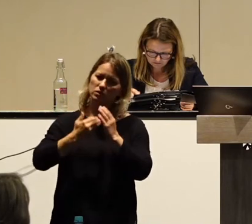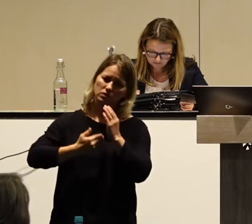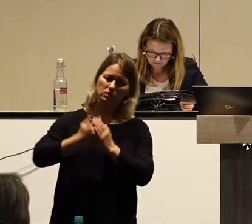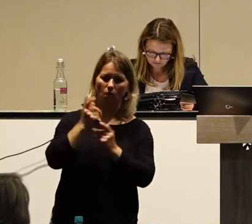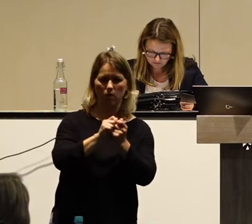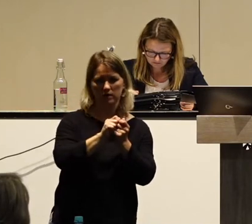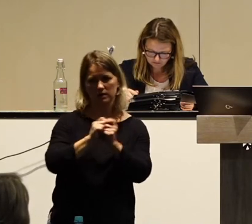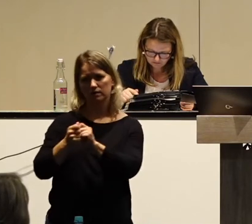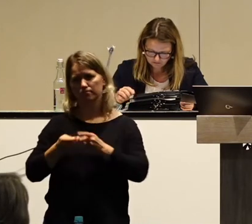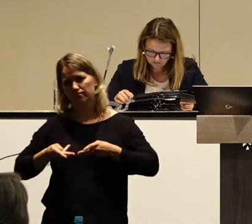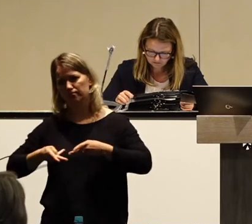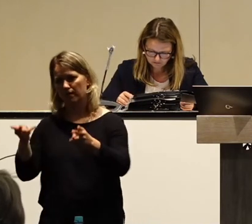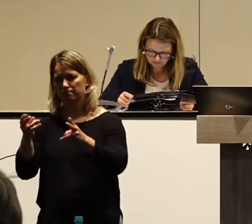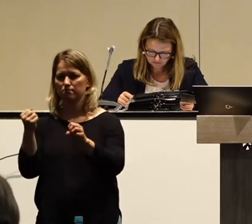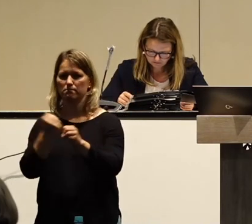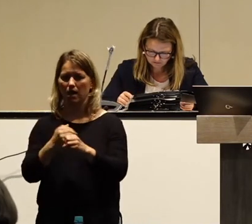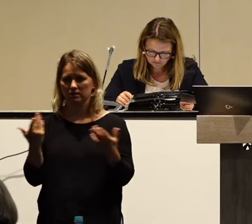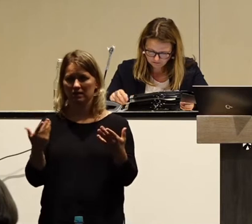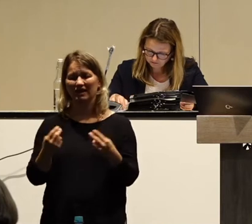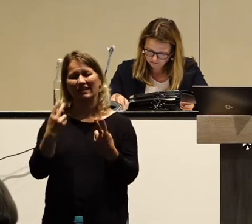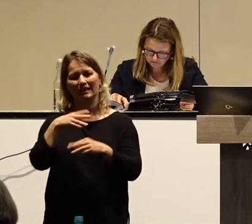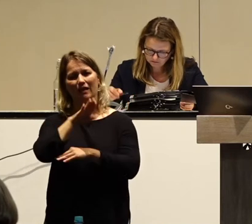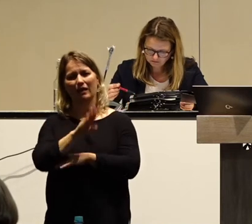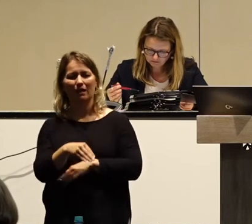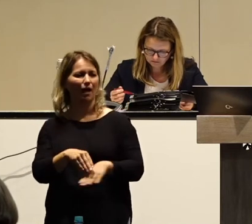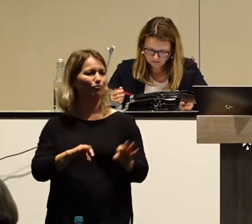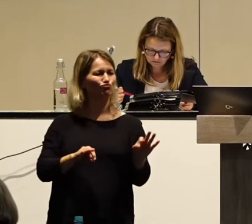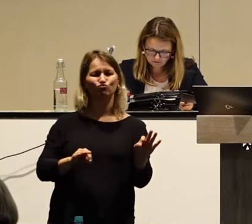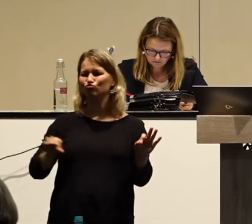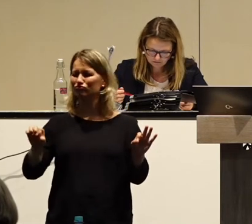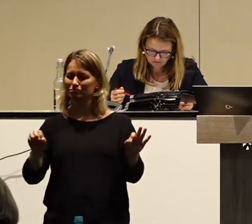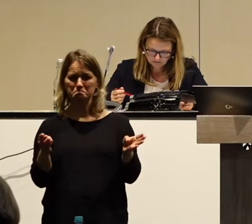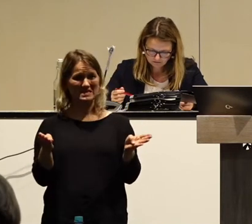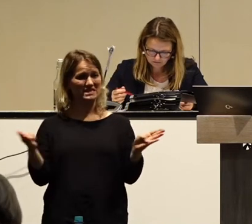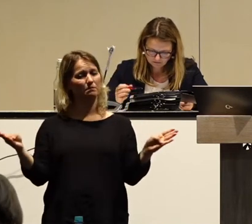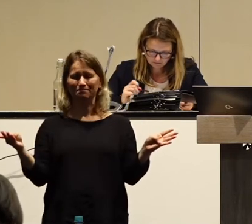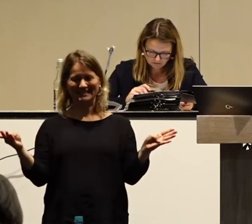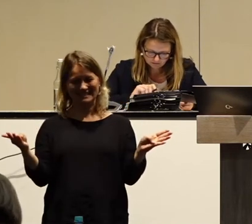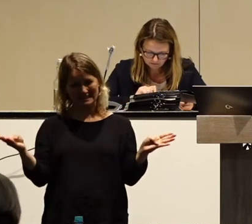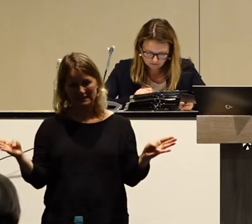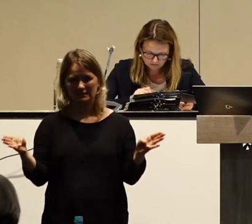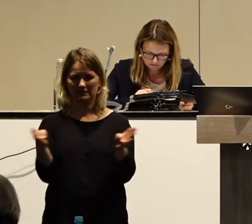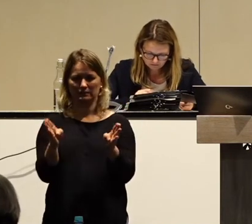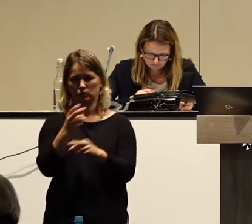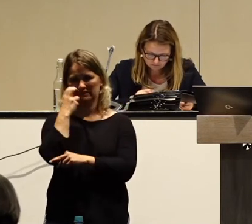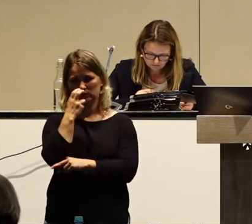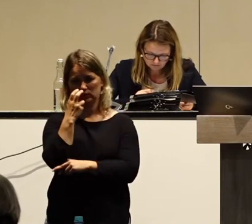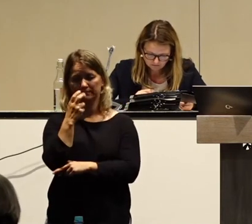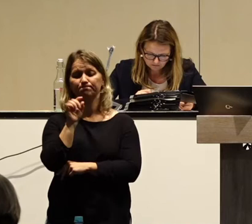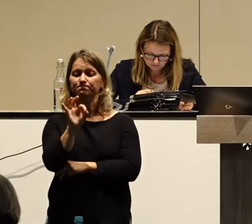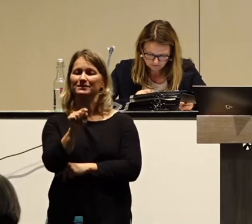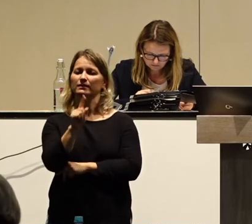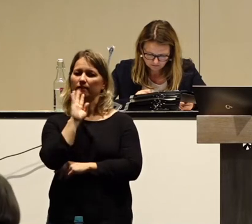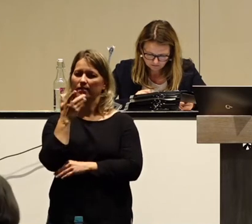dass die Schere bei den Kindern nicht noch weiter auseinander geht. Unser Antrag, den ich gleich in Form des Ersetzungsantrages